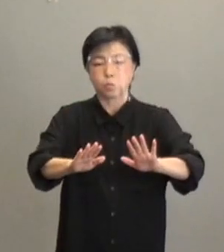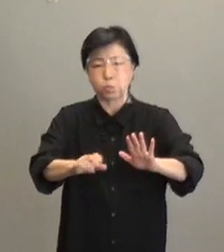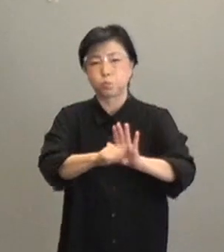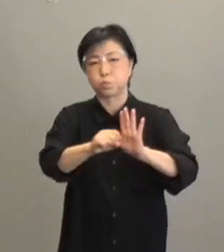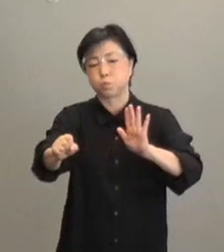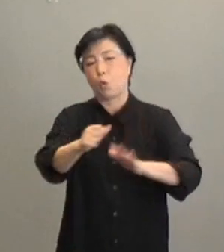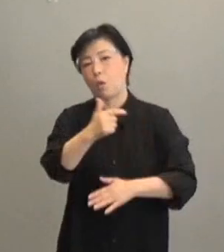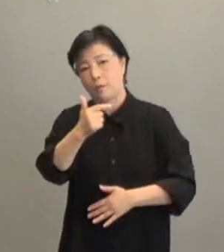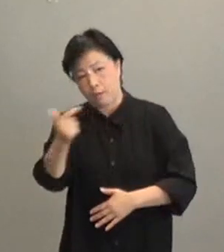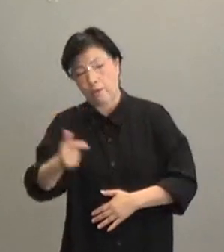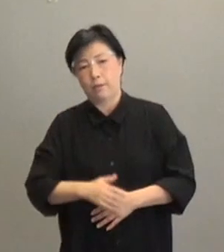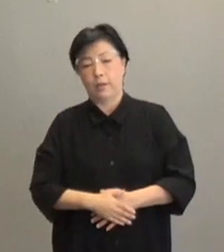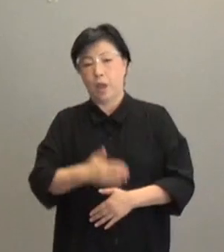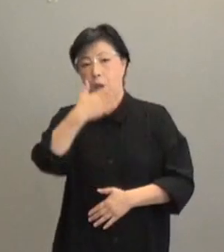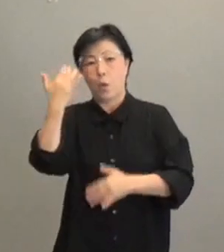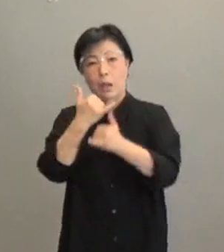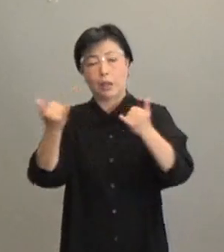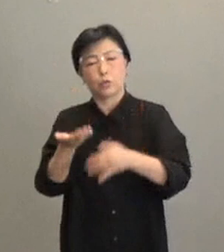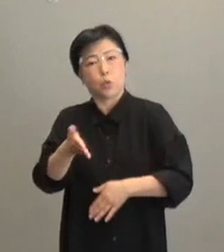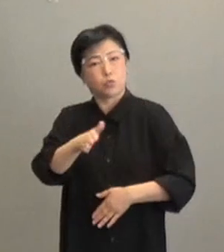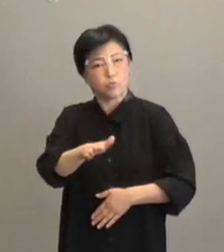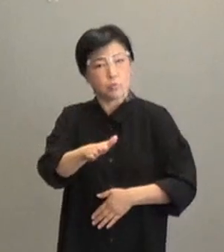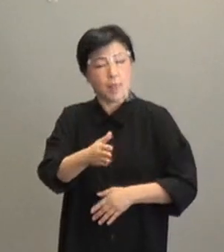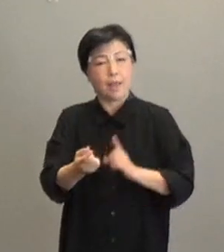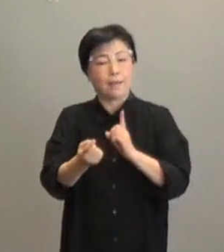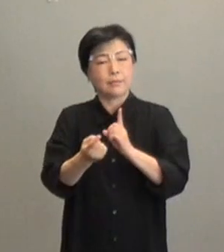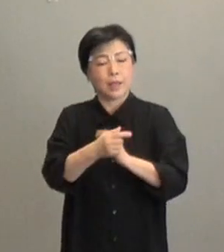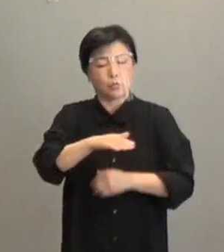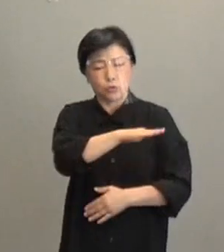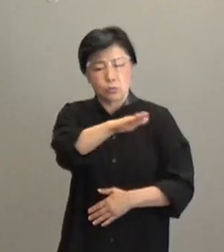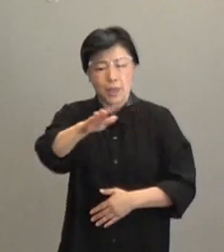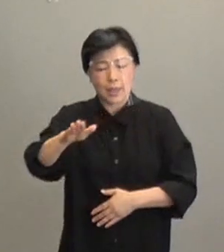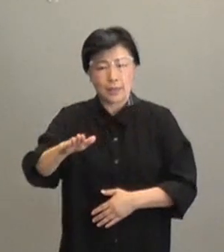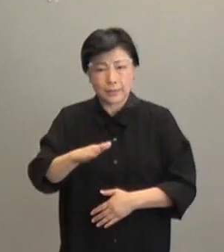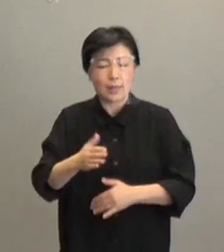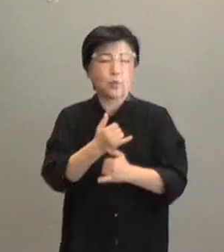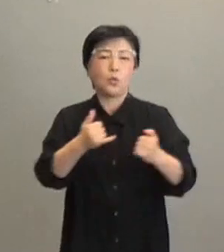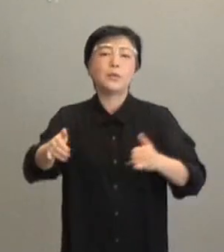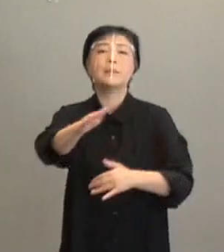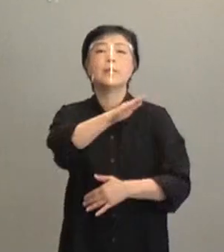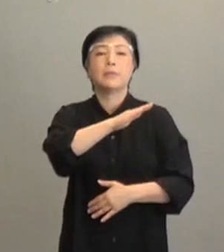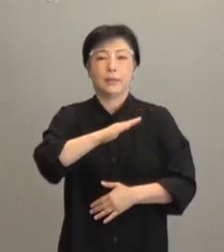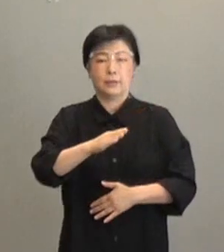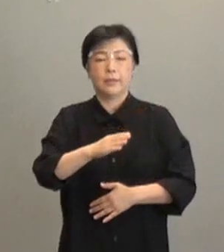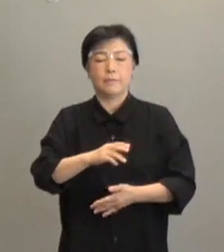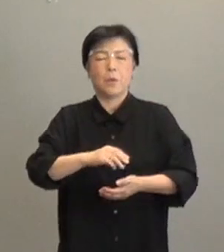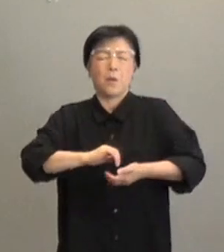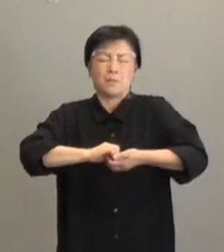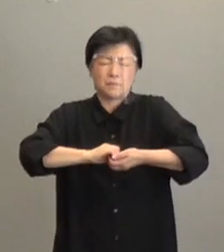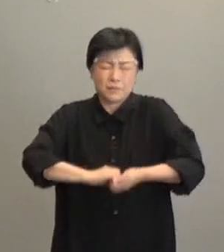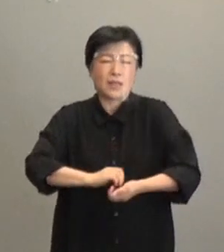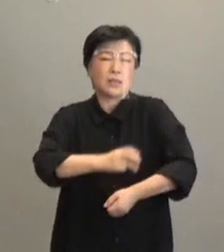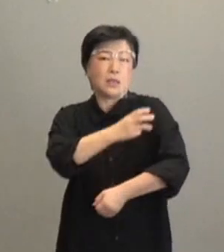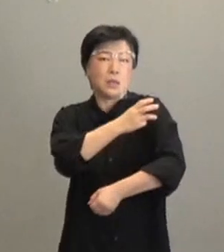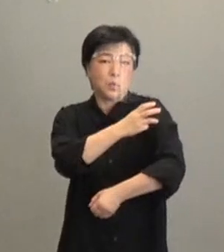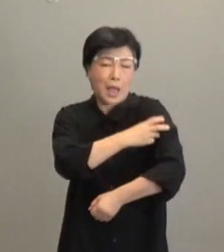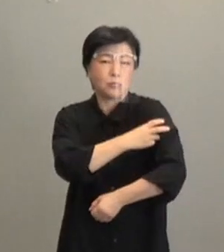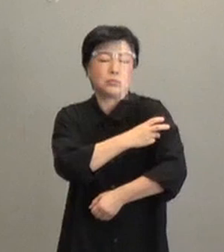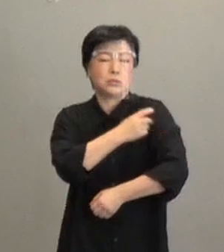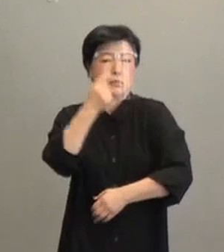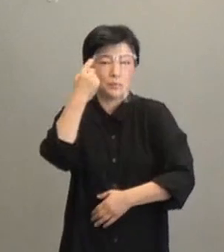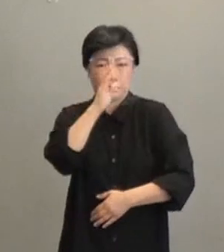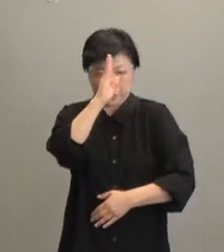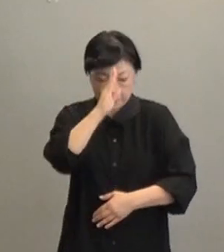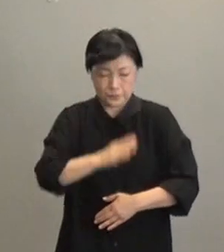。若い世代の方も含め対象となるすべての県民の皆様にぜひワクチンの接種をご検討いただきたいと思います